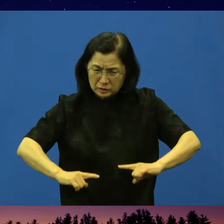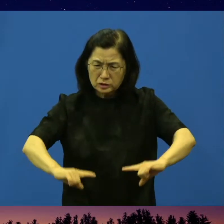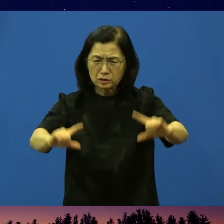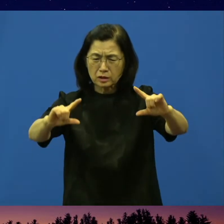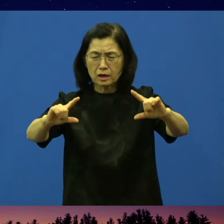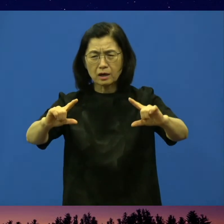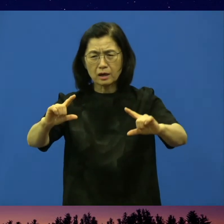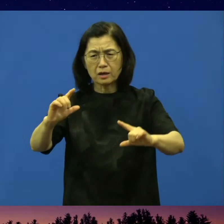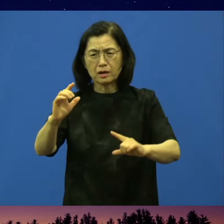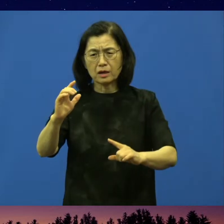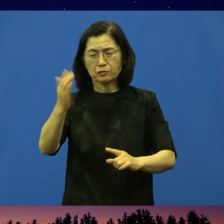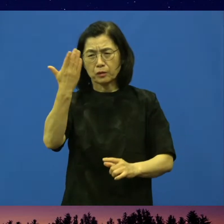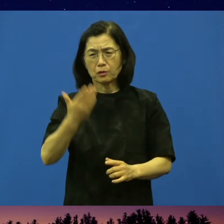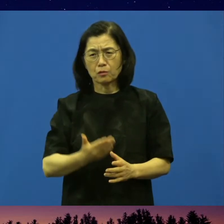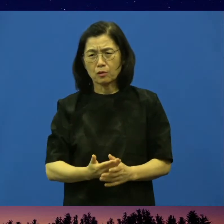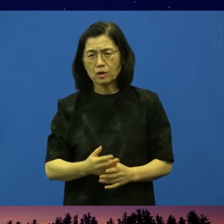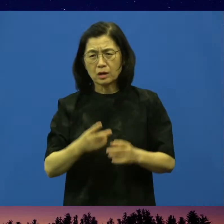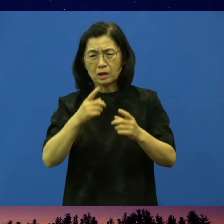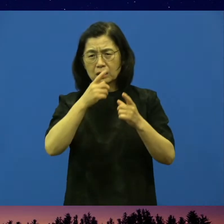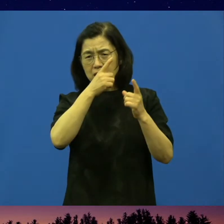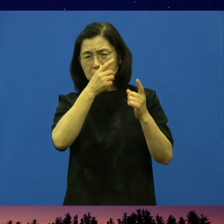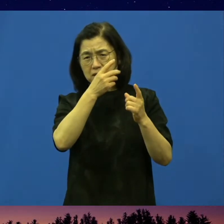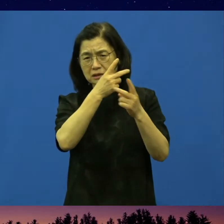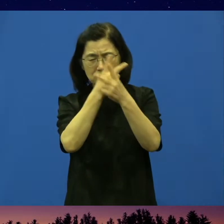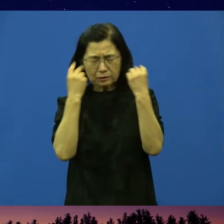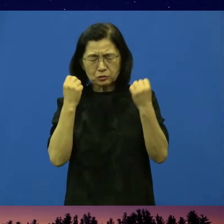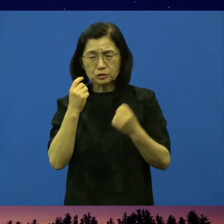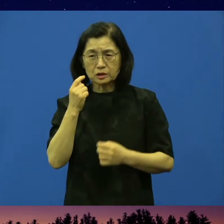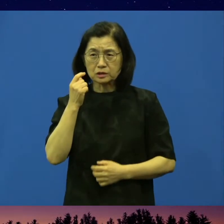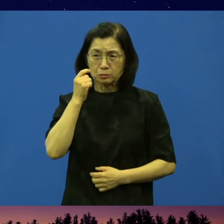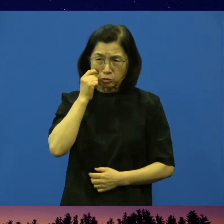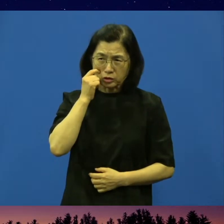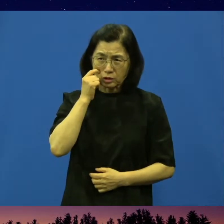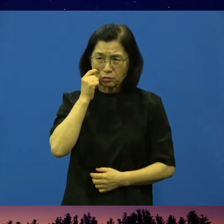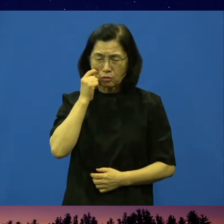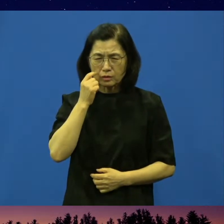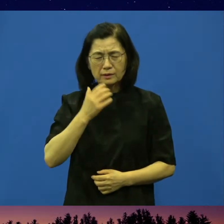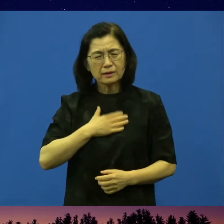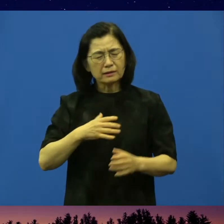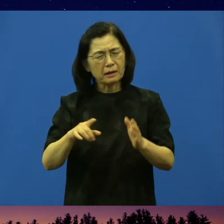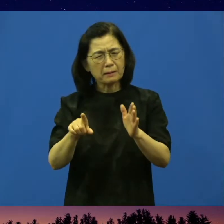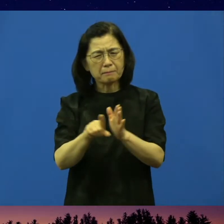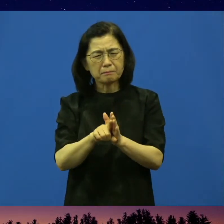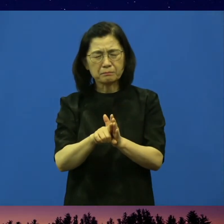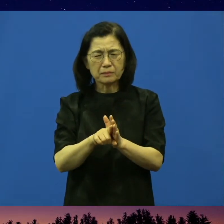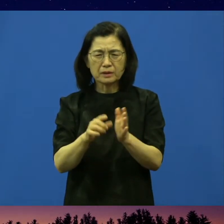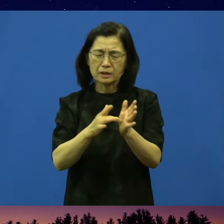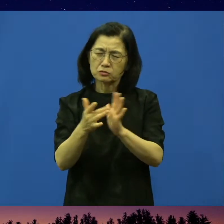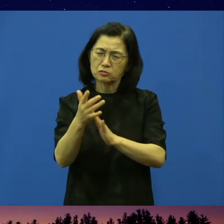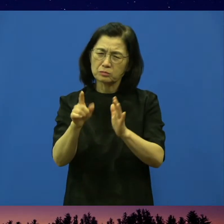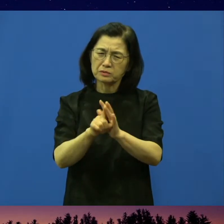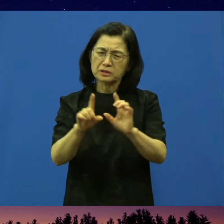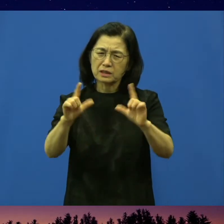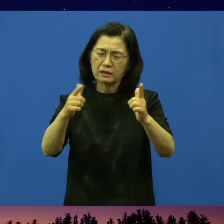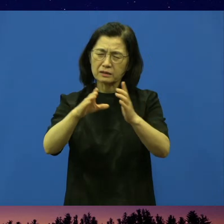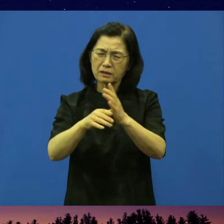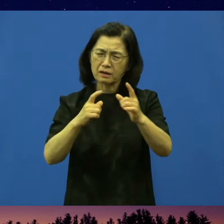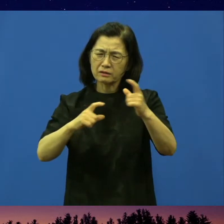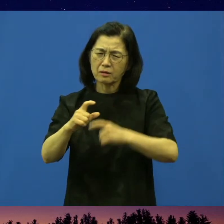되고 이런 잘 안 풀리는 것 같고 우리 안 믿는 내 친구가 훨씬 더 편안하게 사는 것 같아. 이런